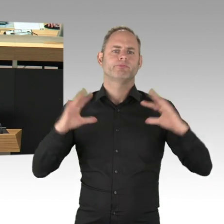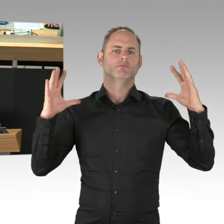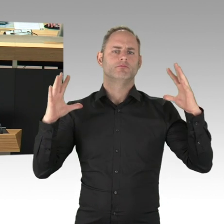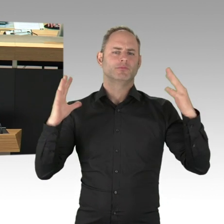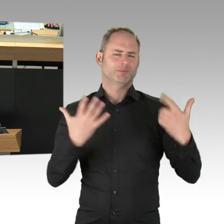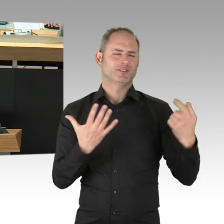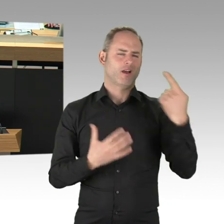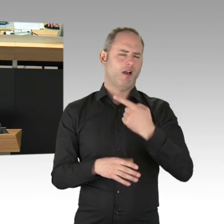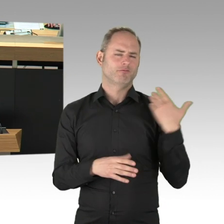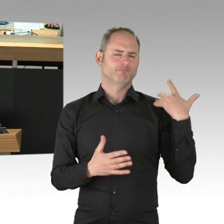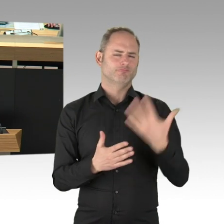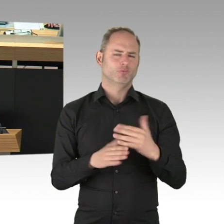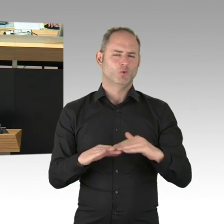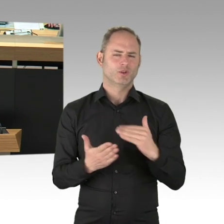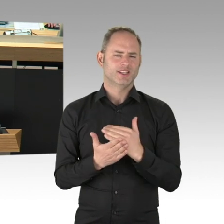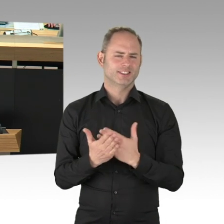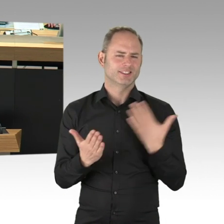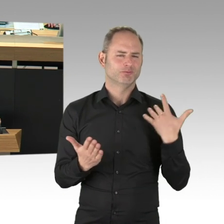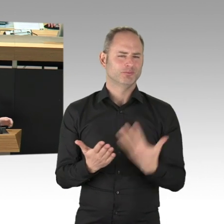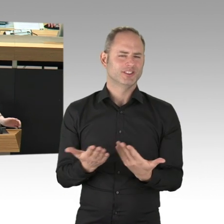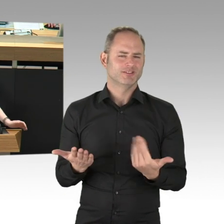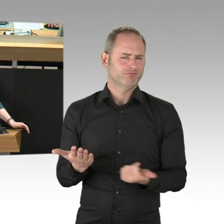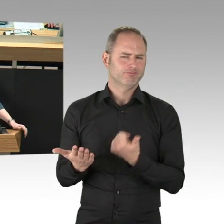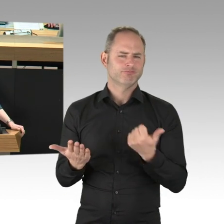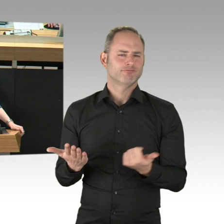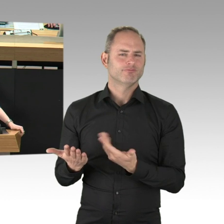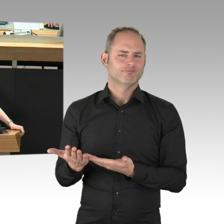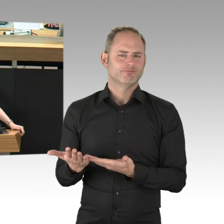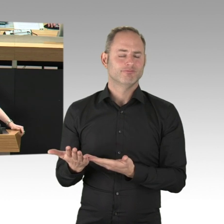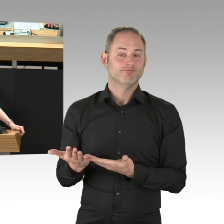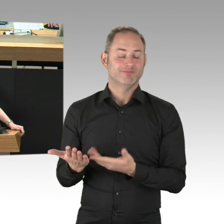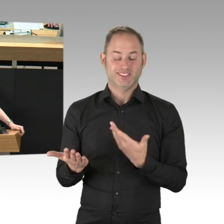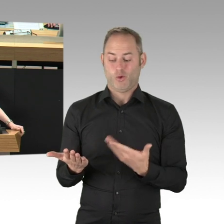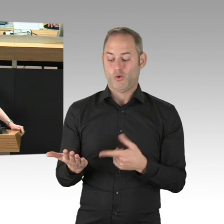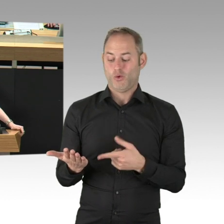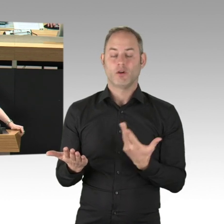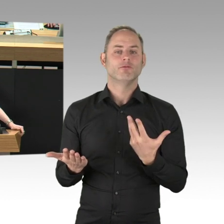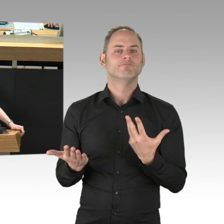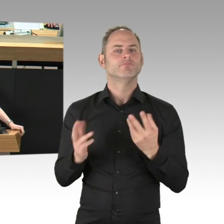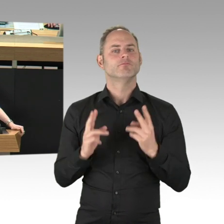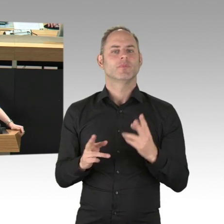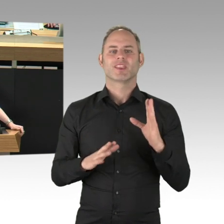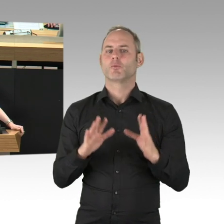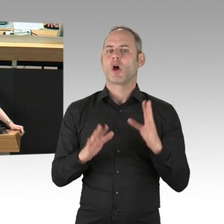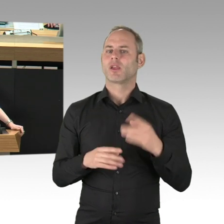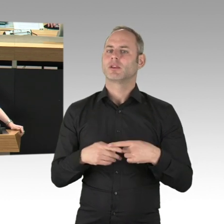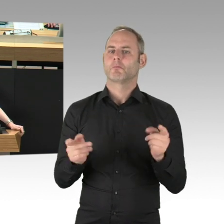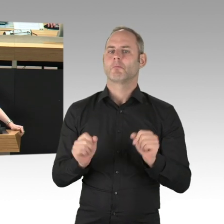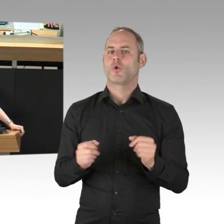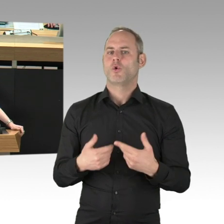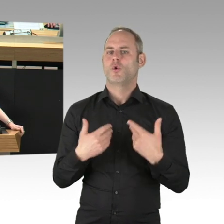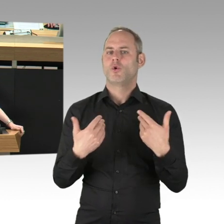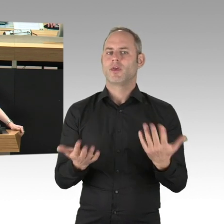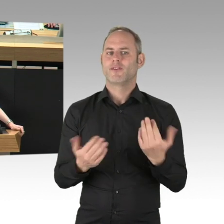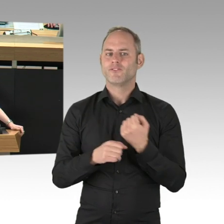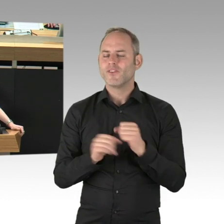ein seit Jahrhunderten tief verwurzeltes Problem ist, das auch nicht kurzfristig zu beseitigen sein wird. Und umso mehr würde ich mir